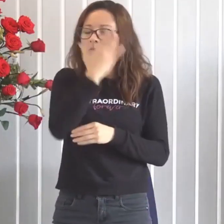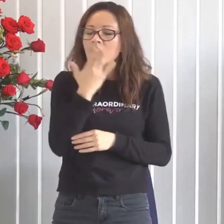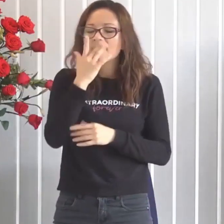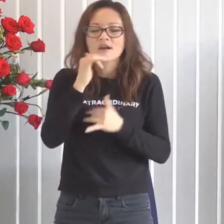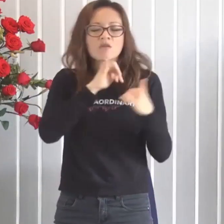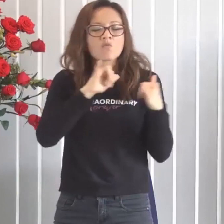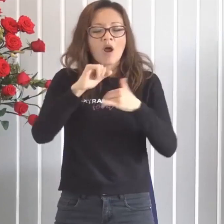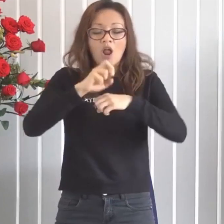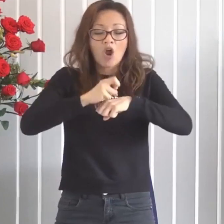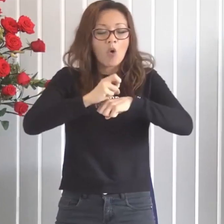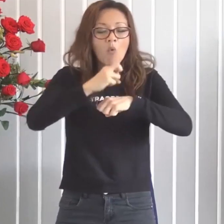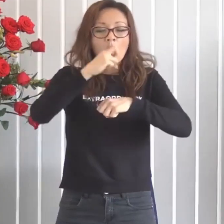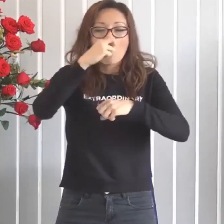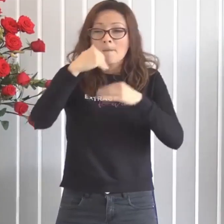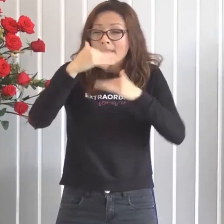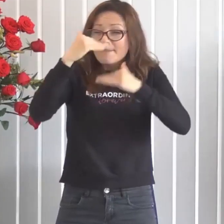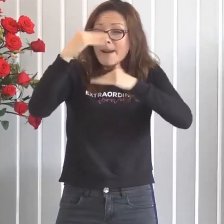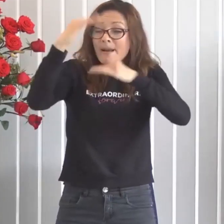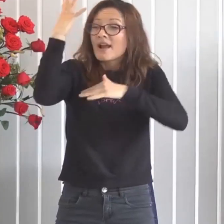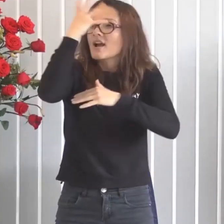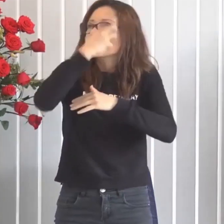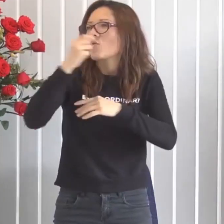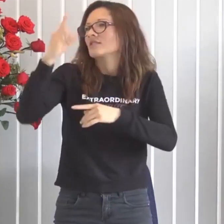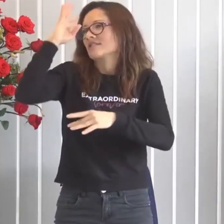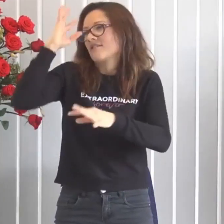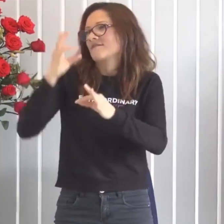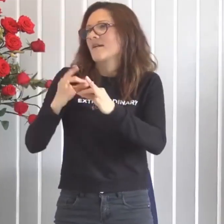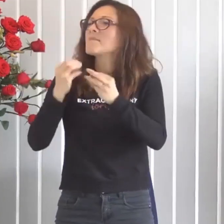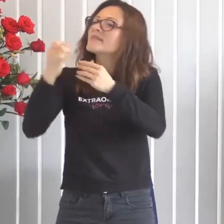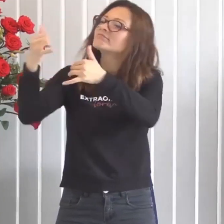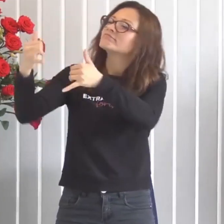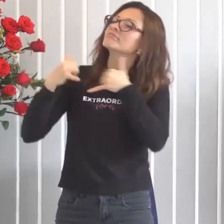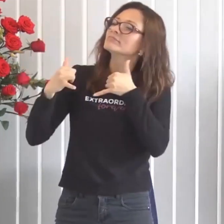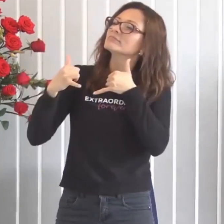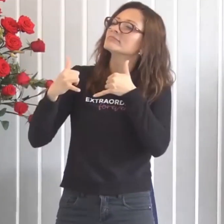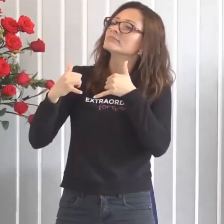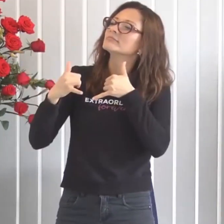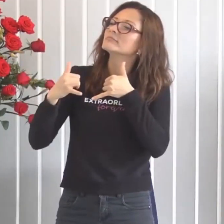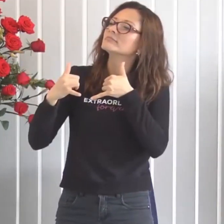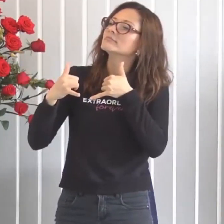el oro y sea sacada mucho más preciosa para nuestros galardones.